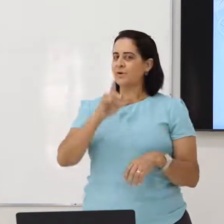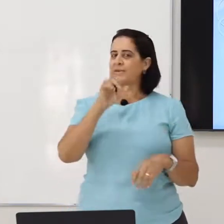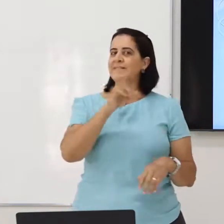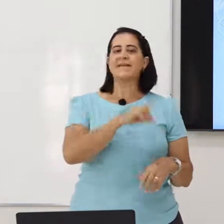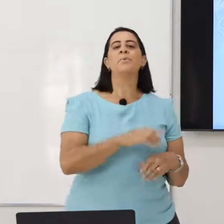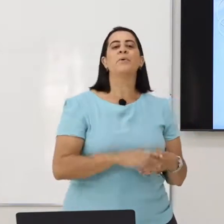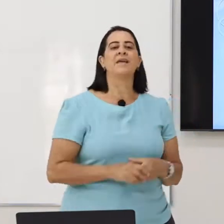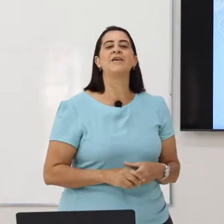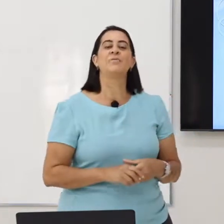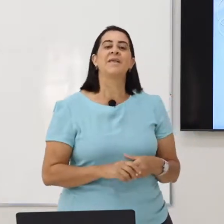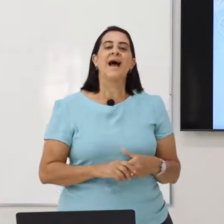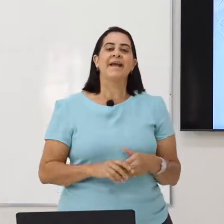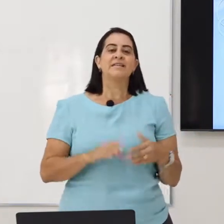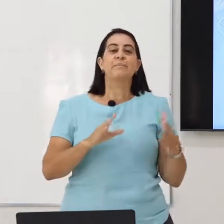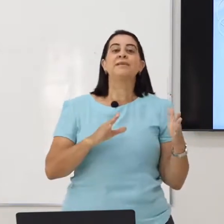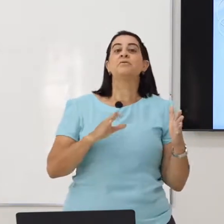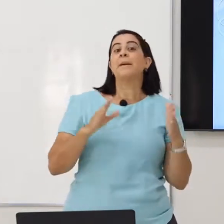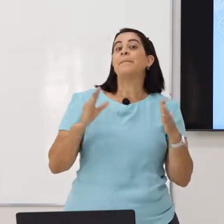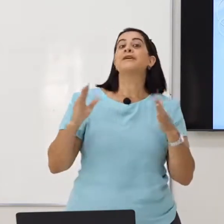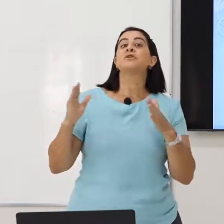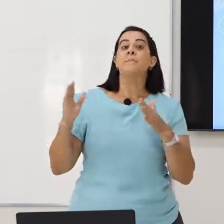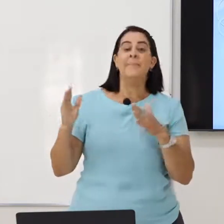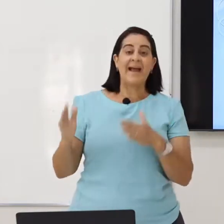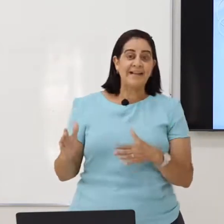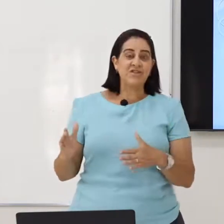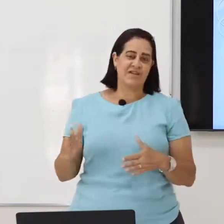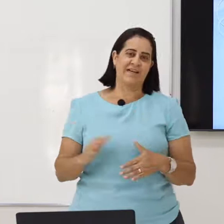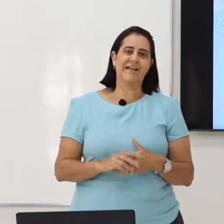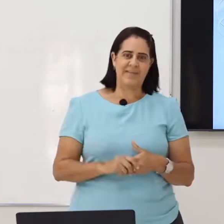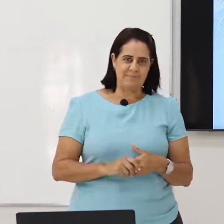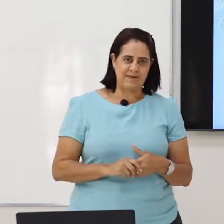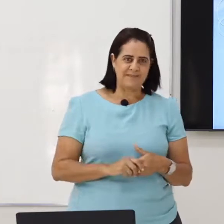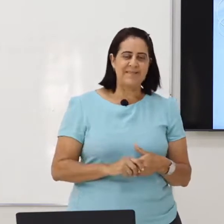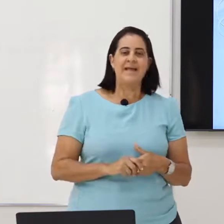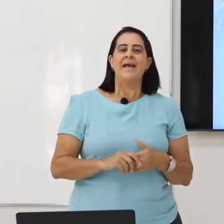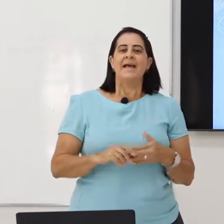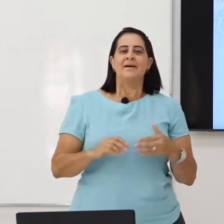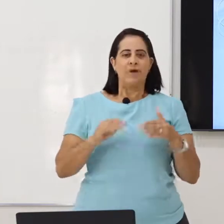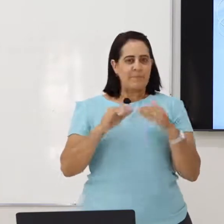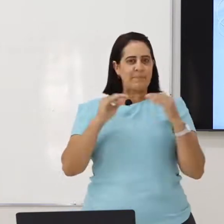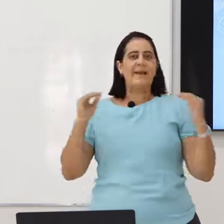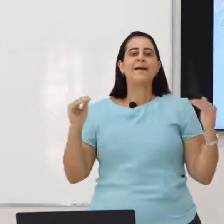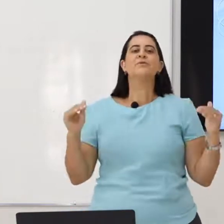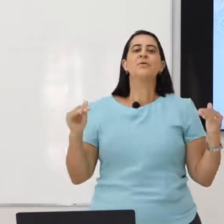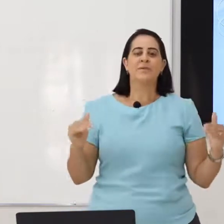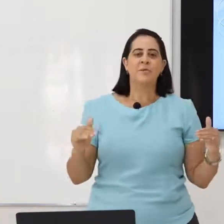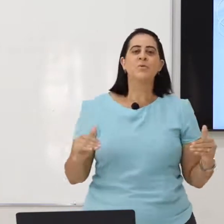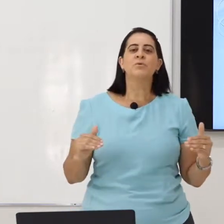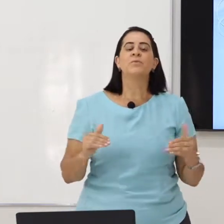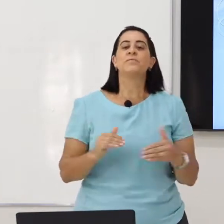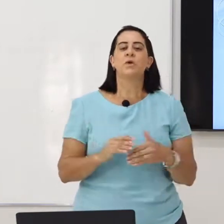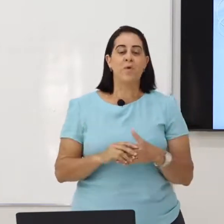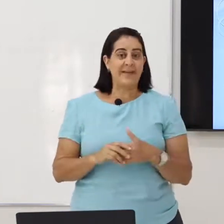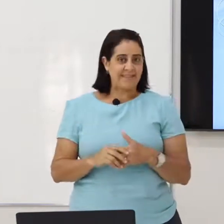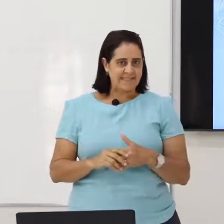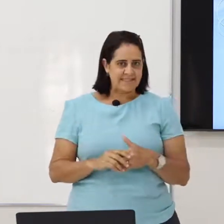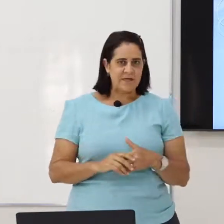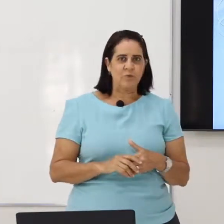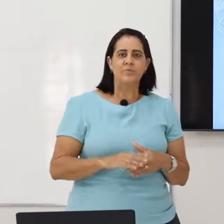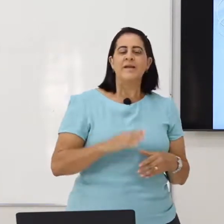conversar um pouquinho a respeito da parte prática da Libras. Foi preparado um conteúdo com a intenção de